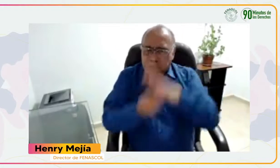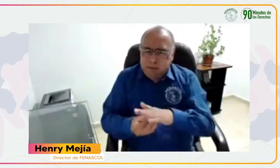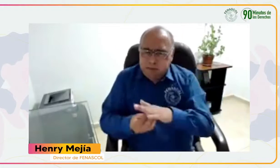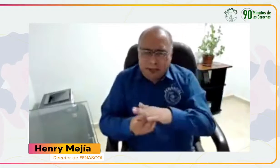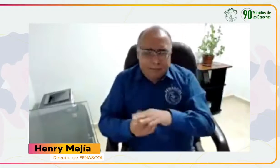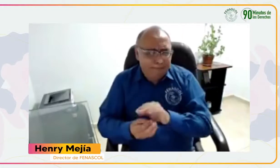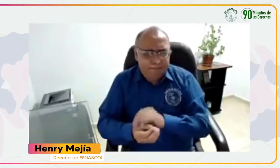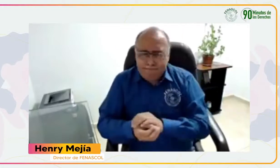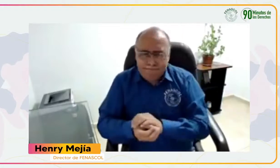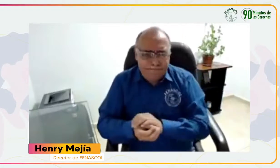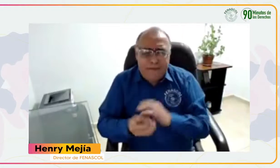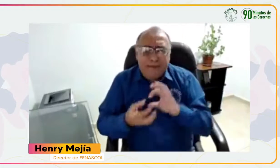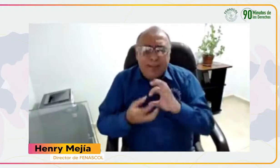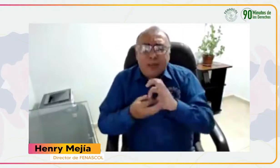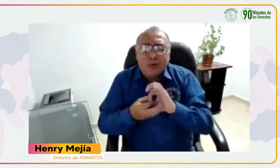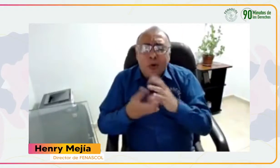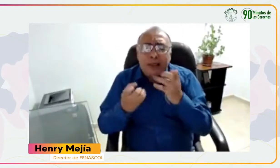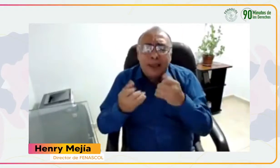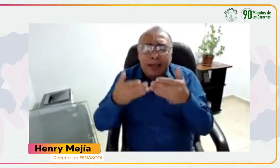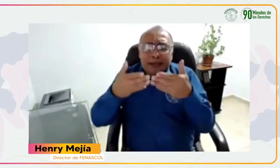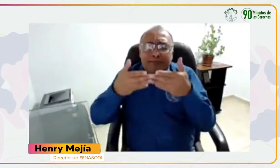a veces de pronto ustedes piensan que FENASCOL está